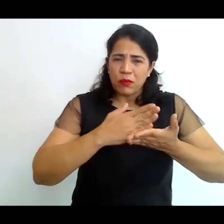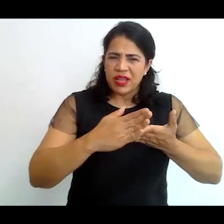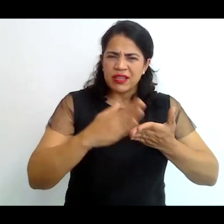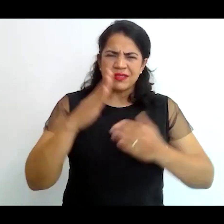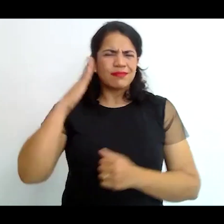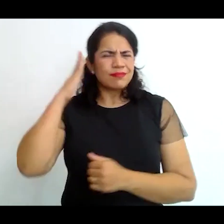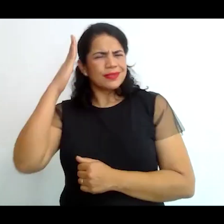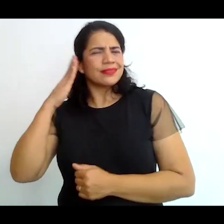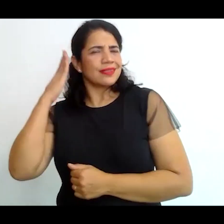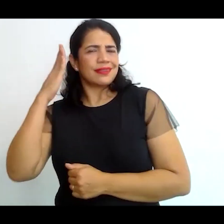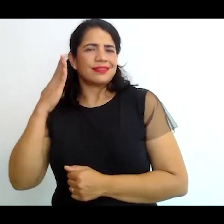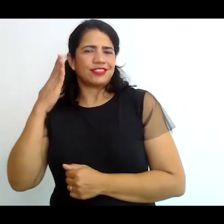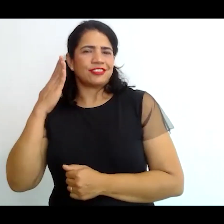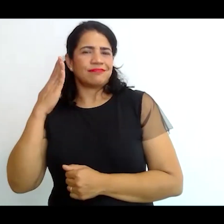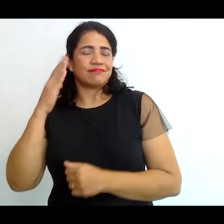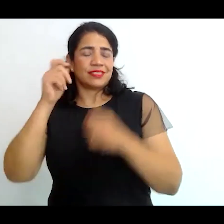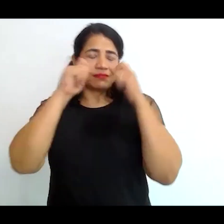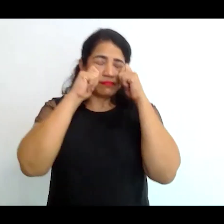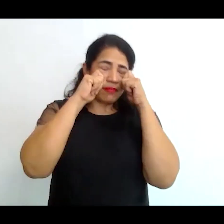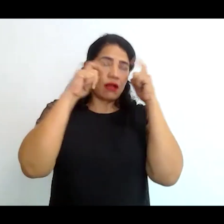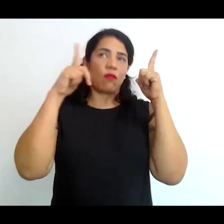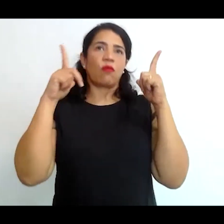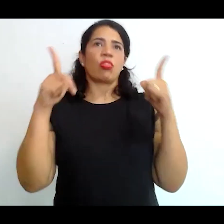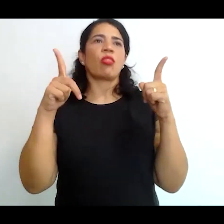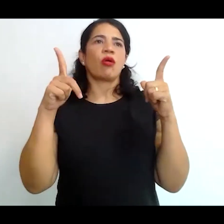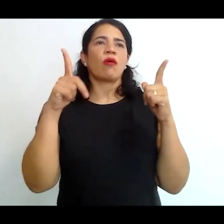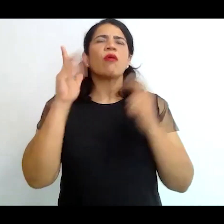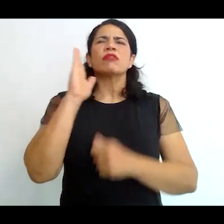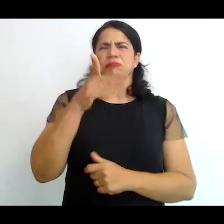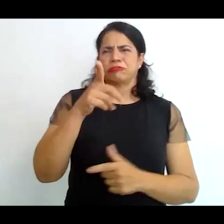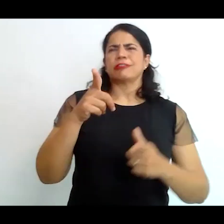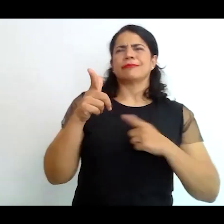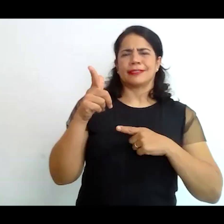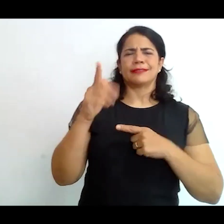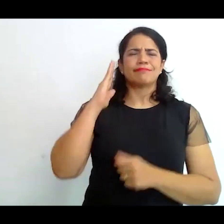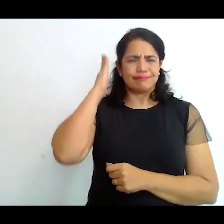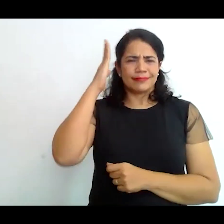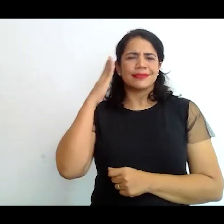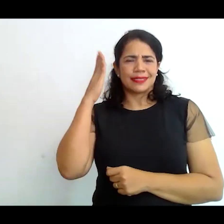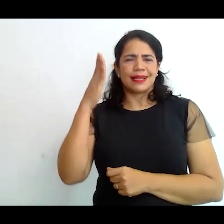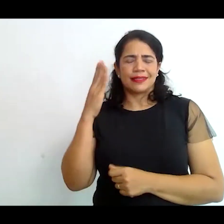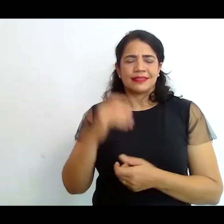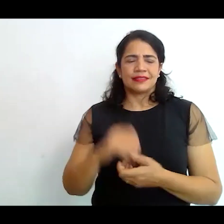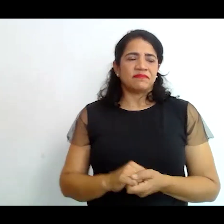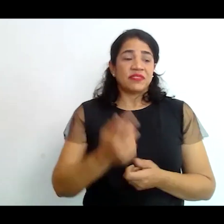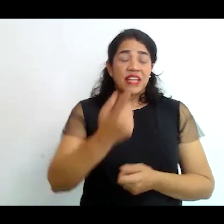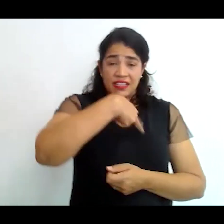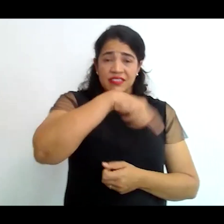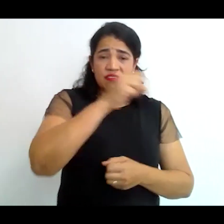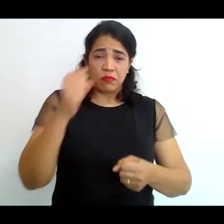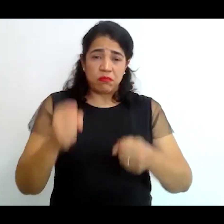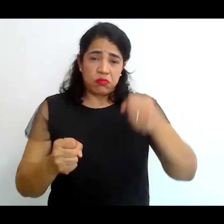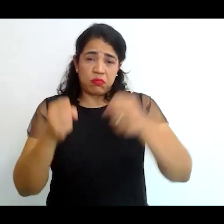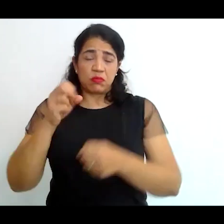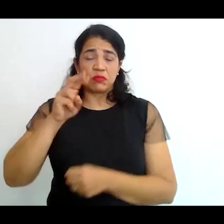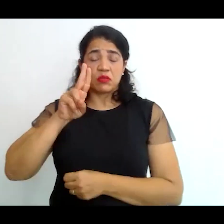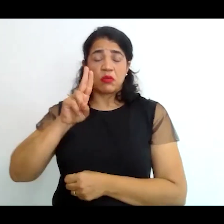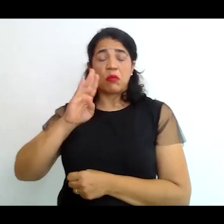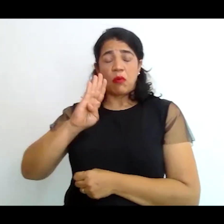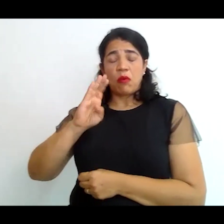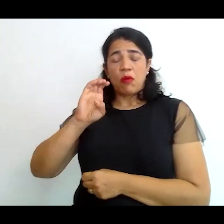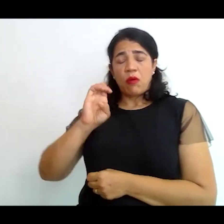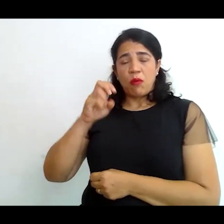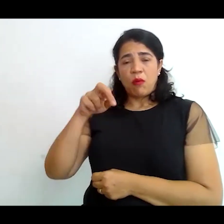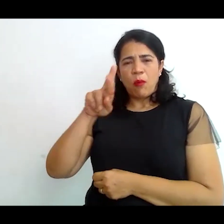imersão. Irmãos, é isso. Aí durante o dia, no Uber, imersão, né? No metrô, imersão, no ônibus, imersão, na